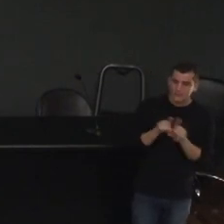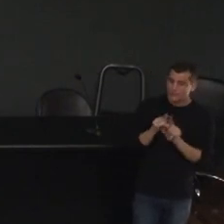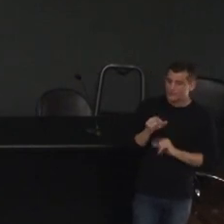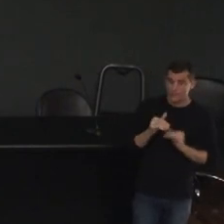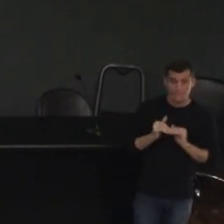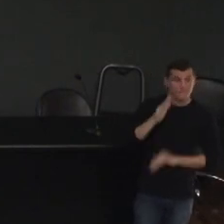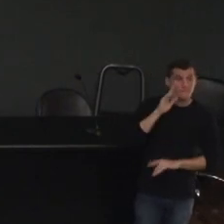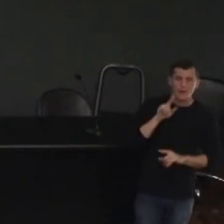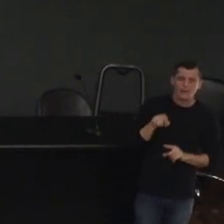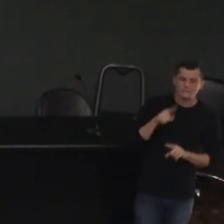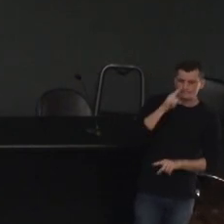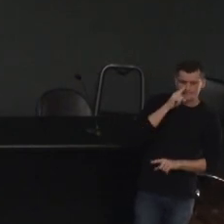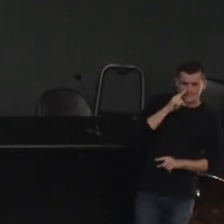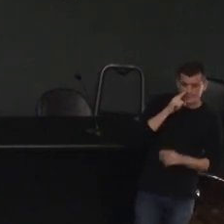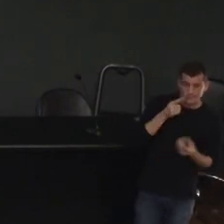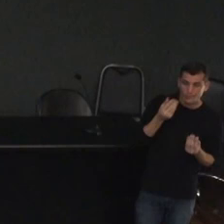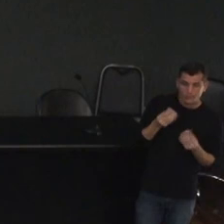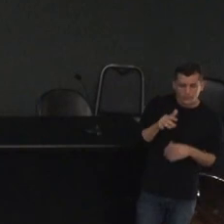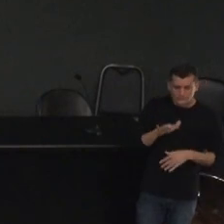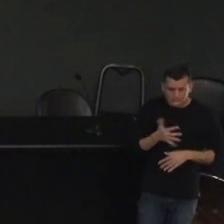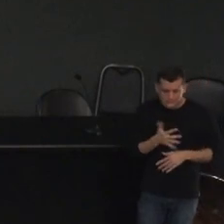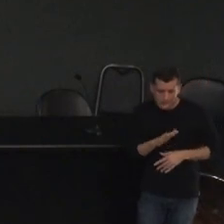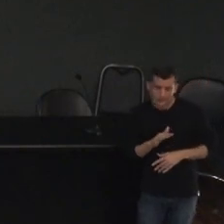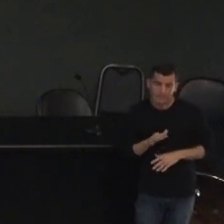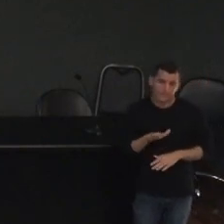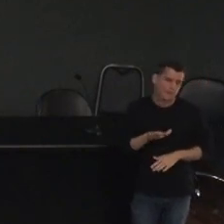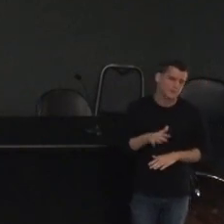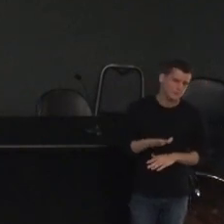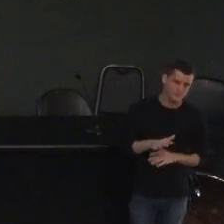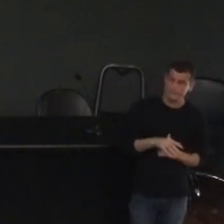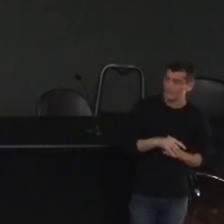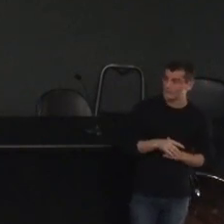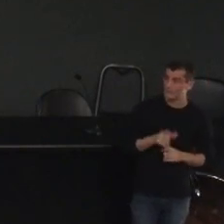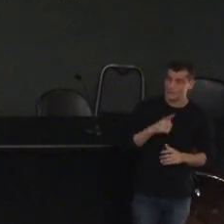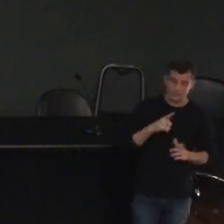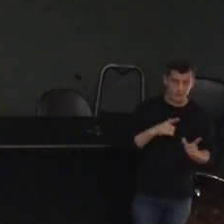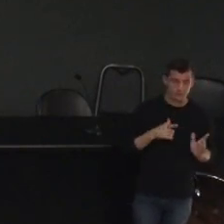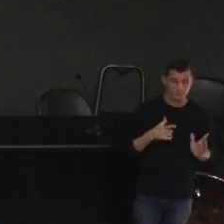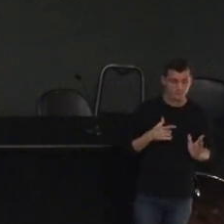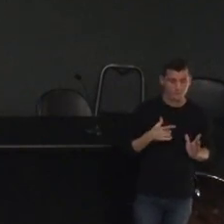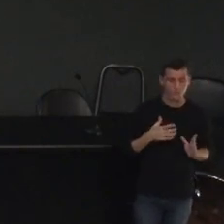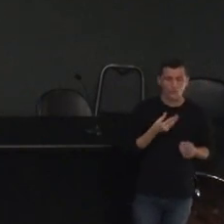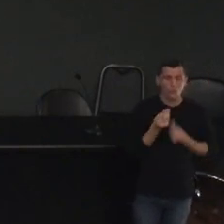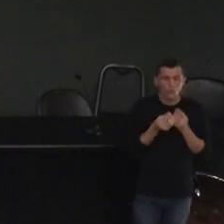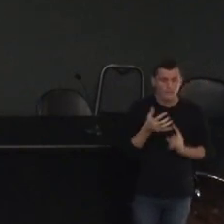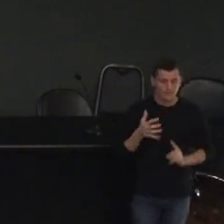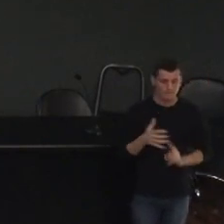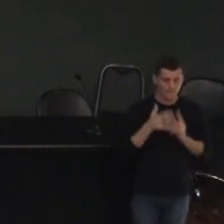tá aqui ó probabilidade média Impacto médio são 102 riscos